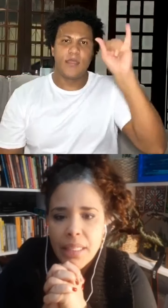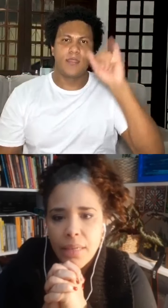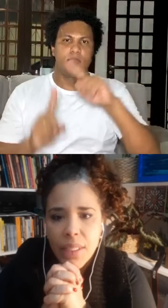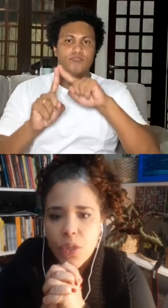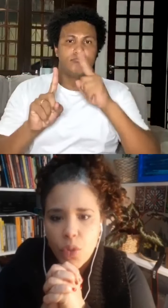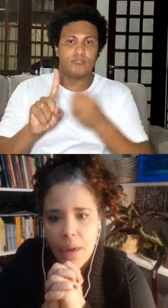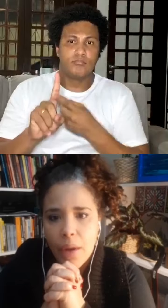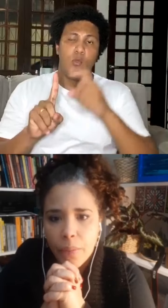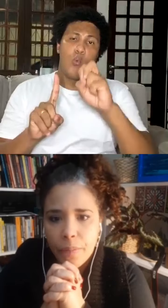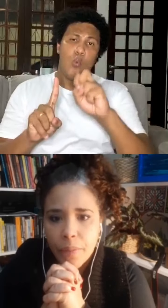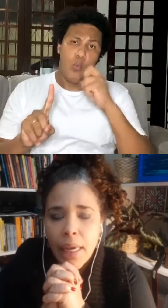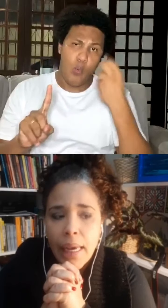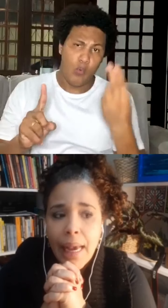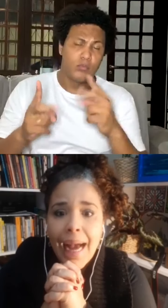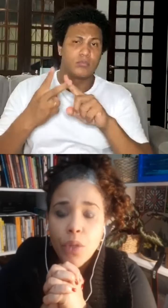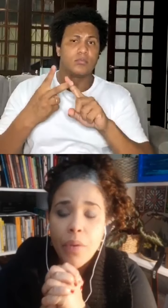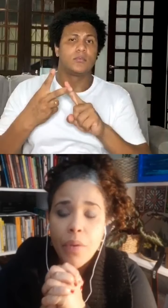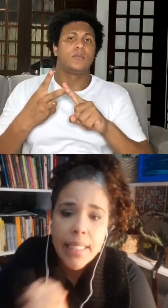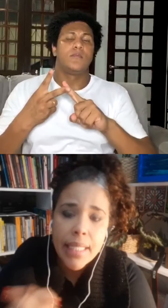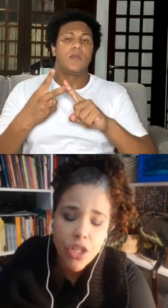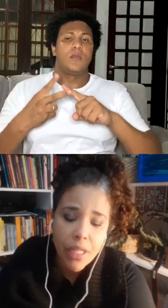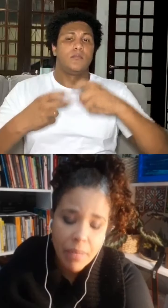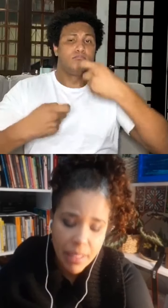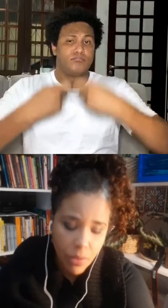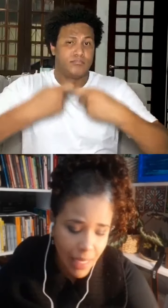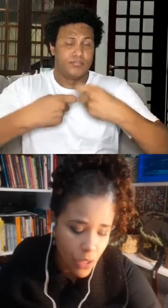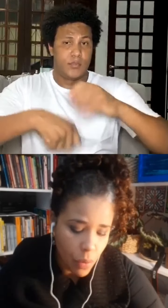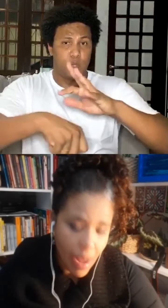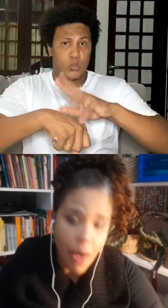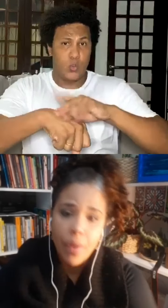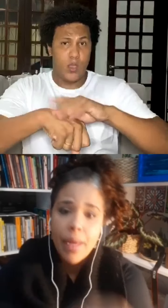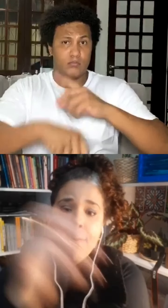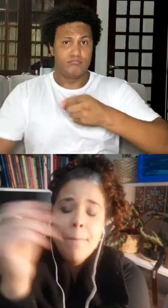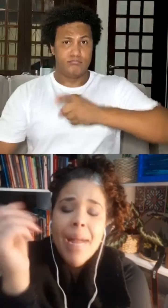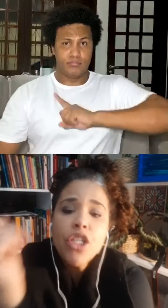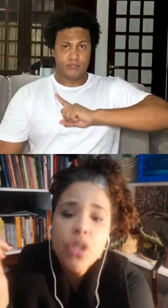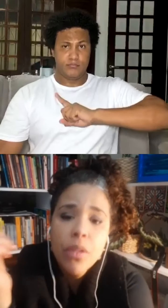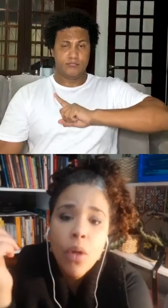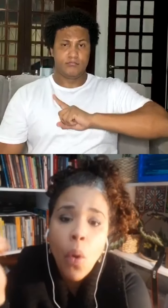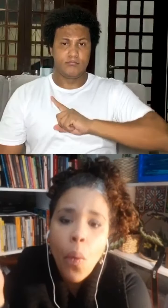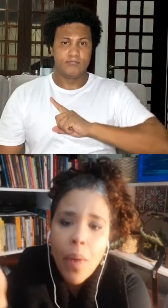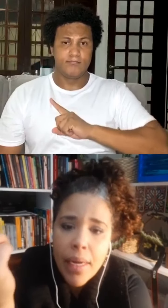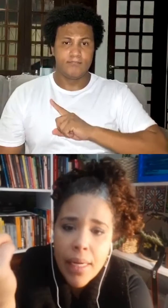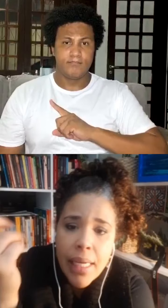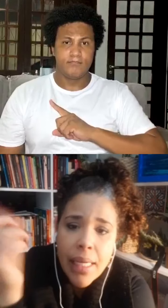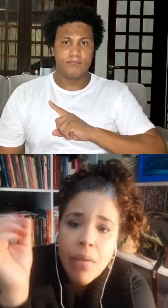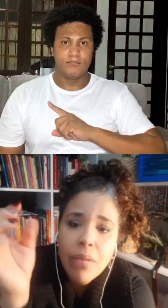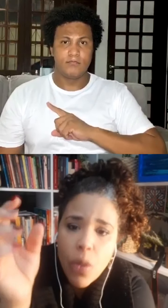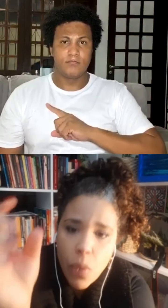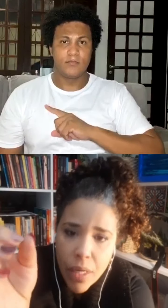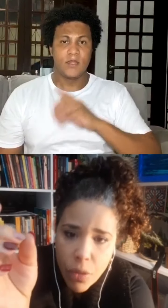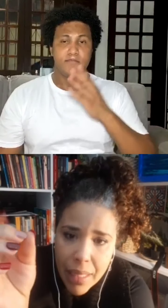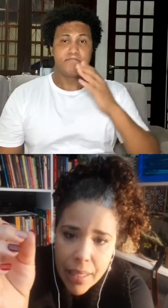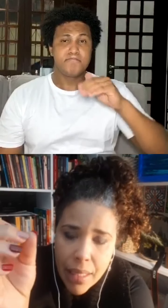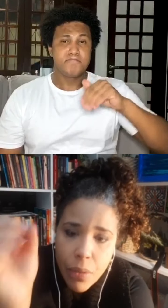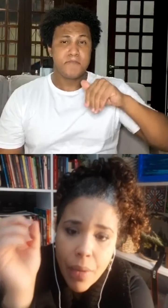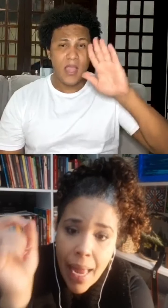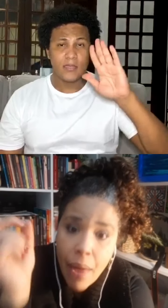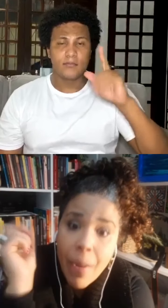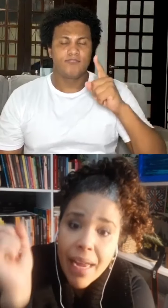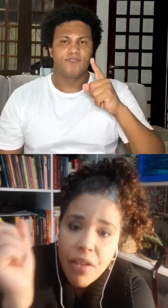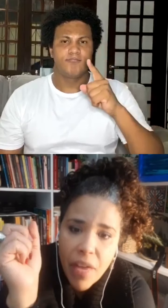transmissão sexual. A doença de transmissão sexual mais longa e que não tem cura no